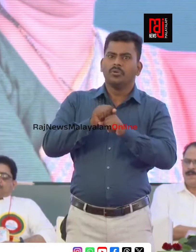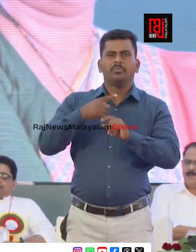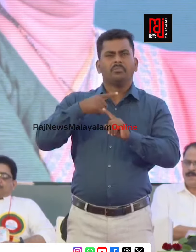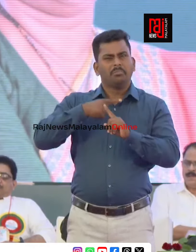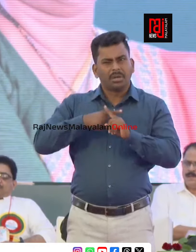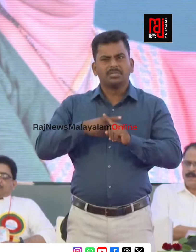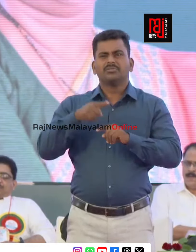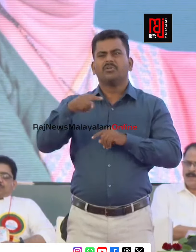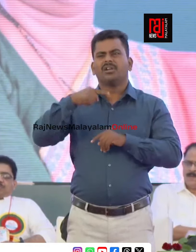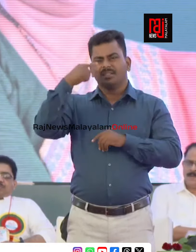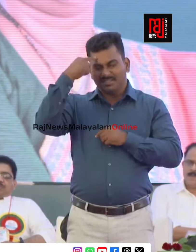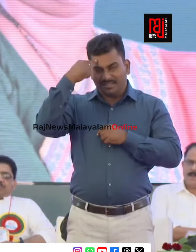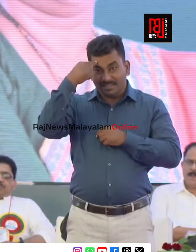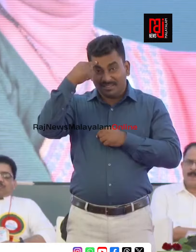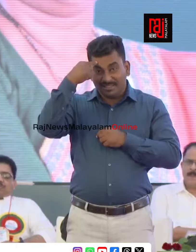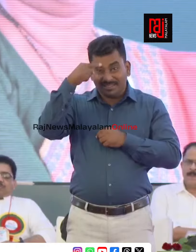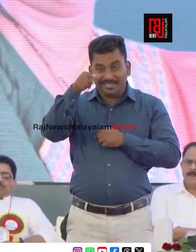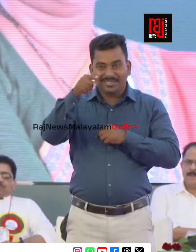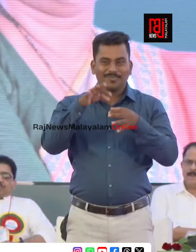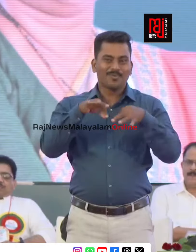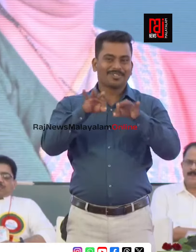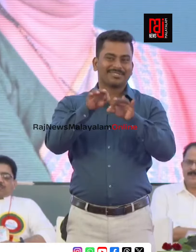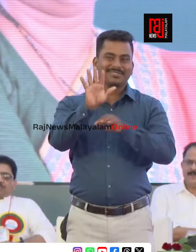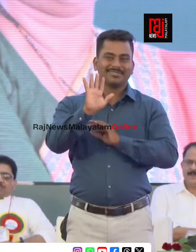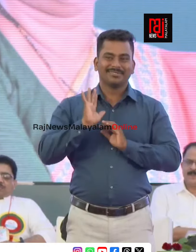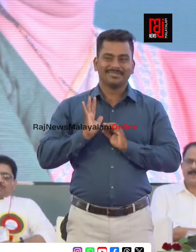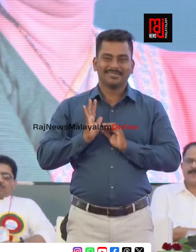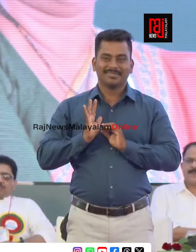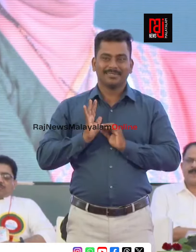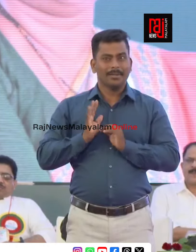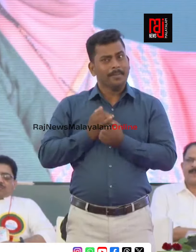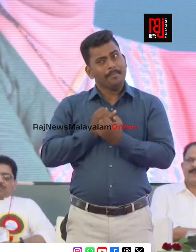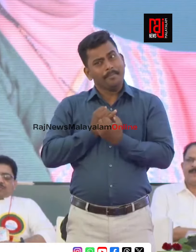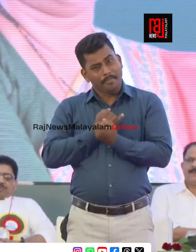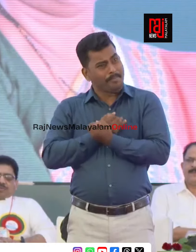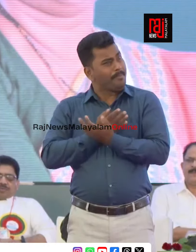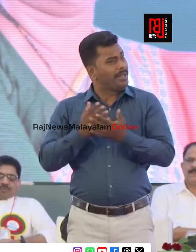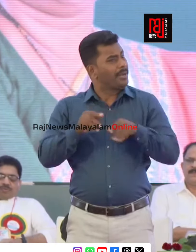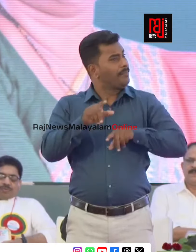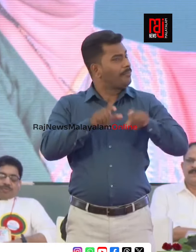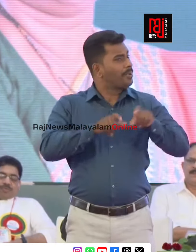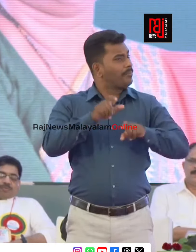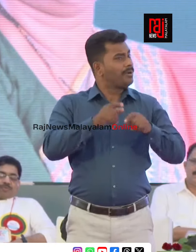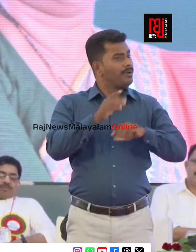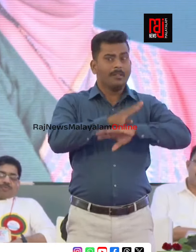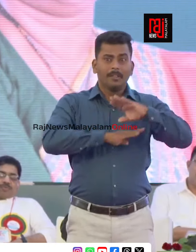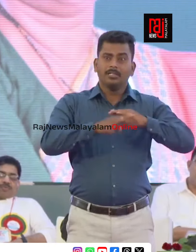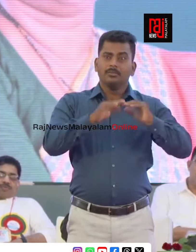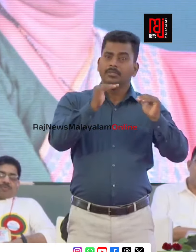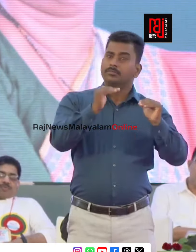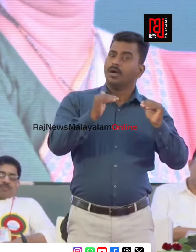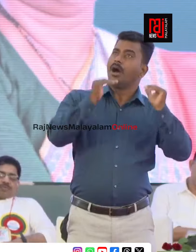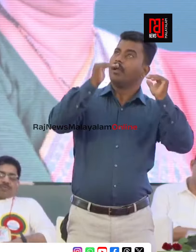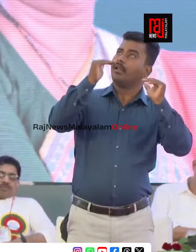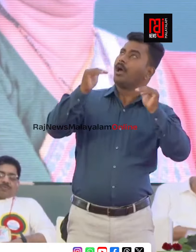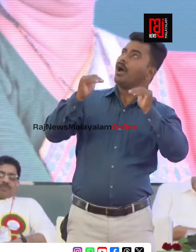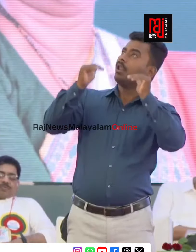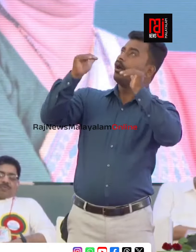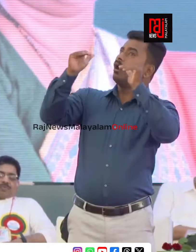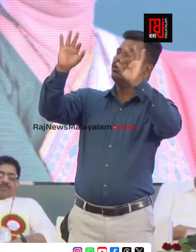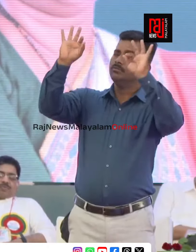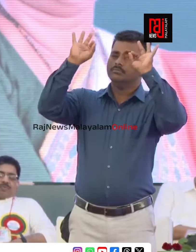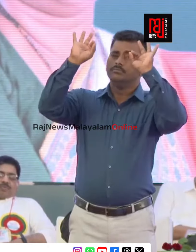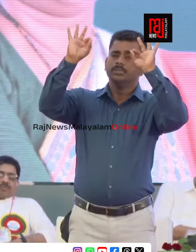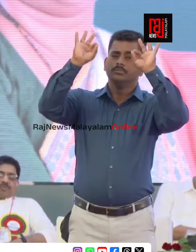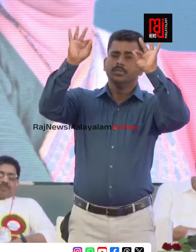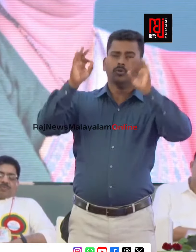പ്രശ്നമായിരുന്നു. ഇങ്ങനെ എത്രയോ ഉദാഹരണങ്ങൾ ലോക ചരിത്രത്തിലുണ്ട്.